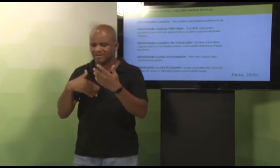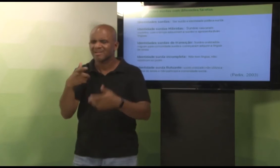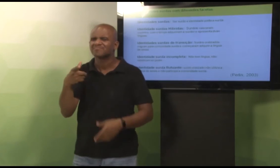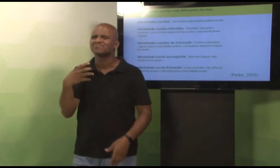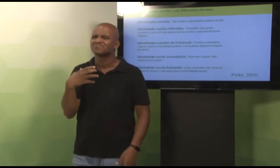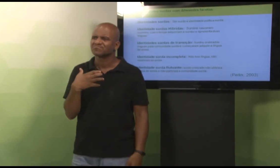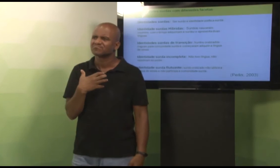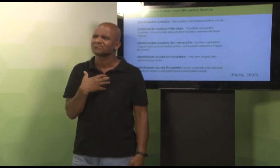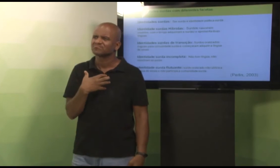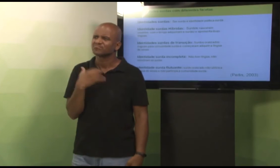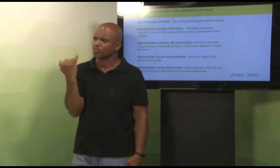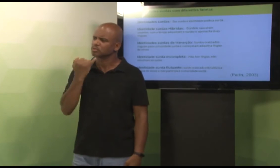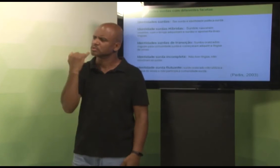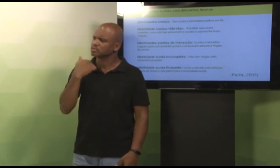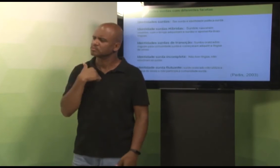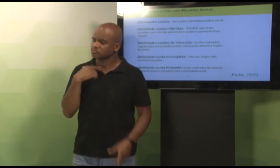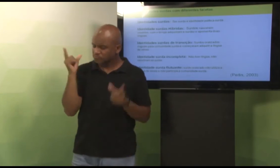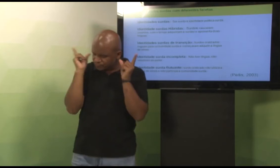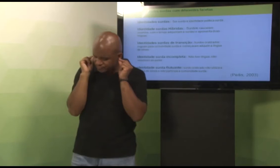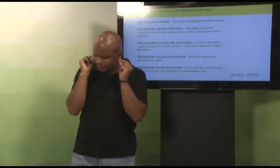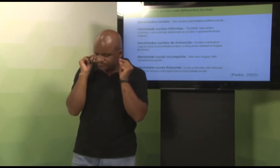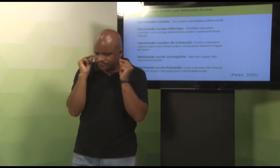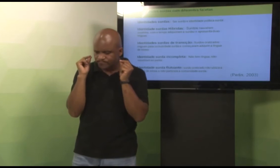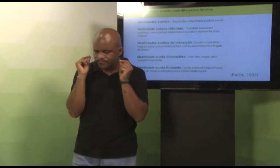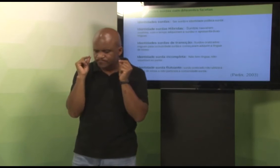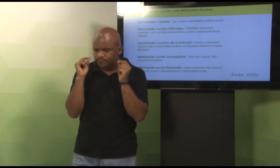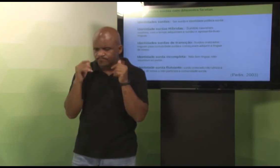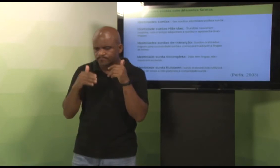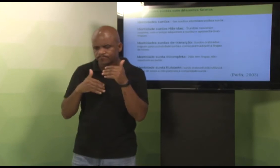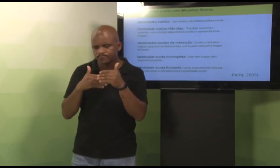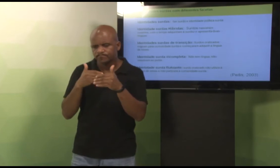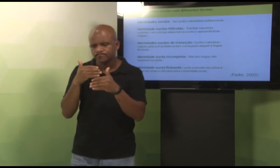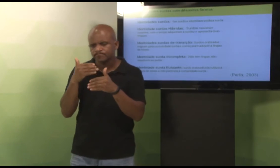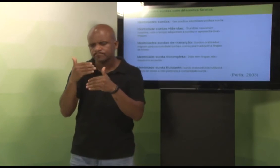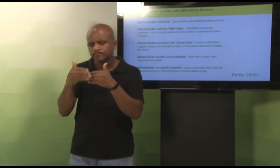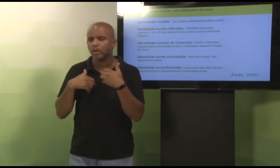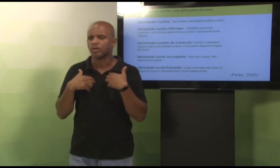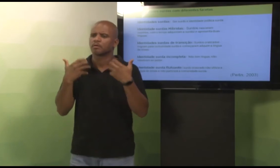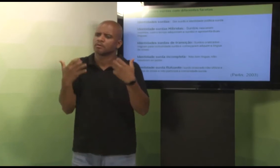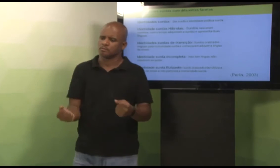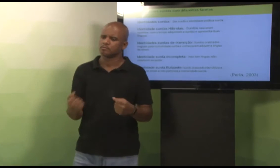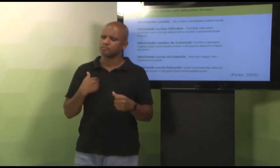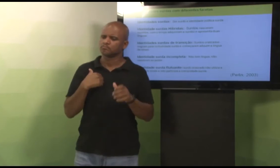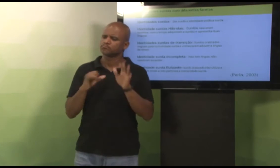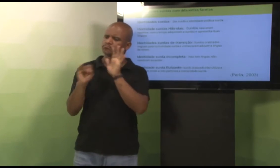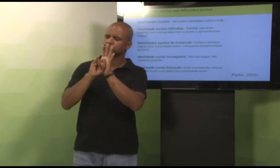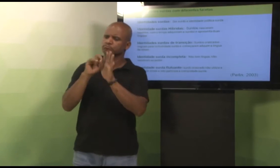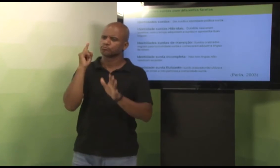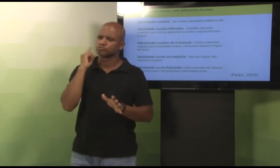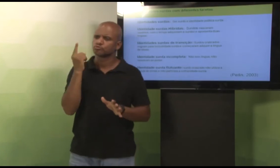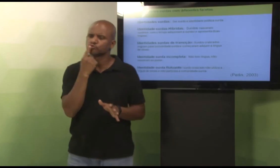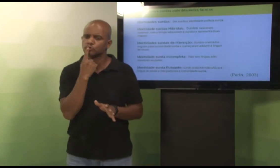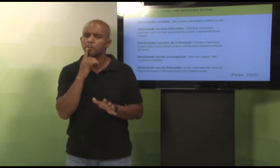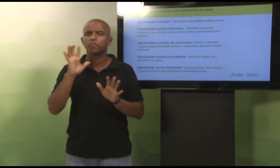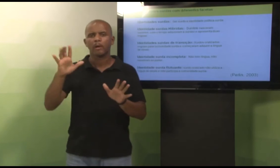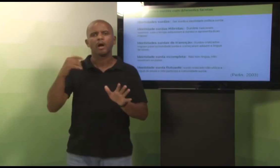ele aprende posteriormente a língua de sinais. Então, ele vê a importância de se desenvolver, de se aceitar